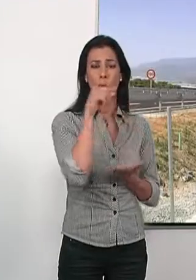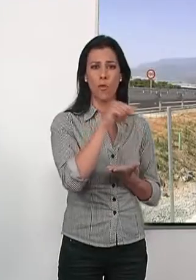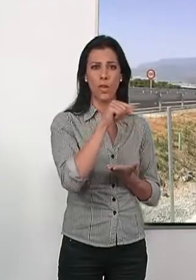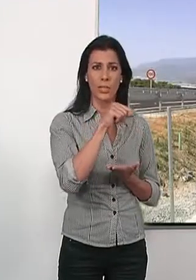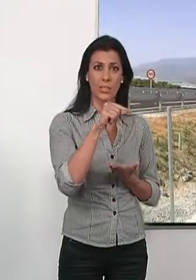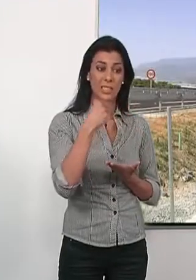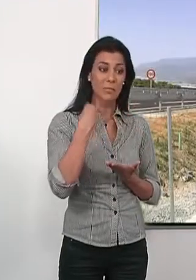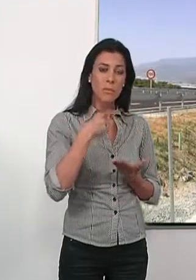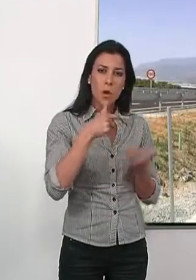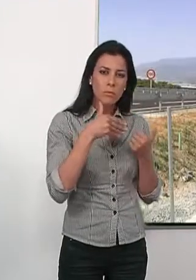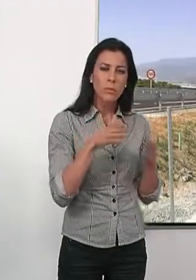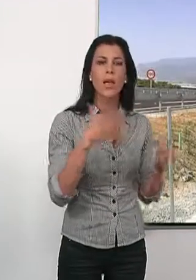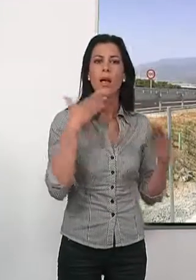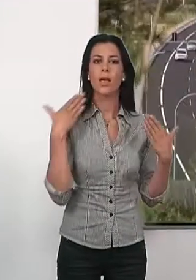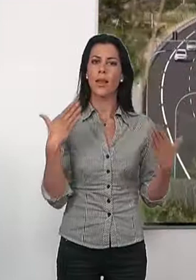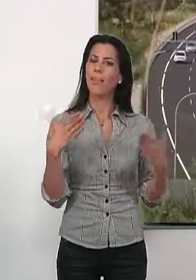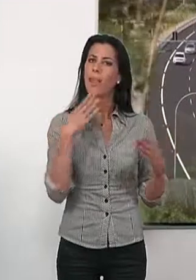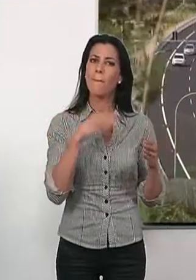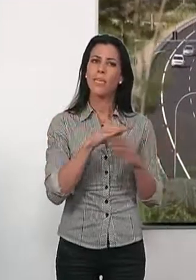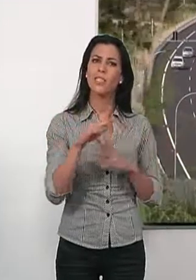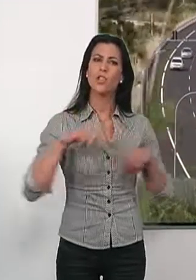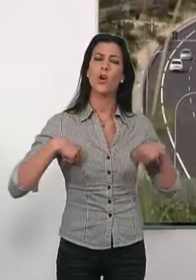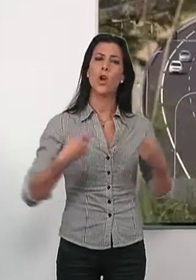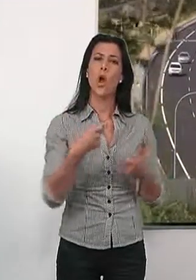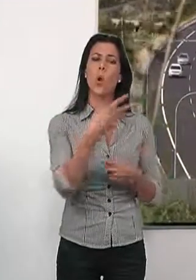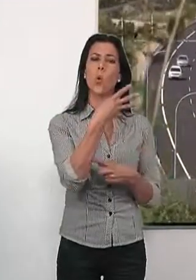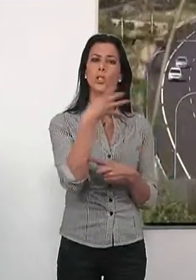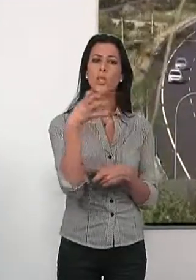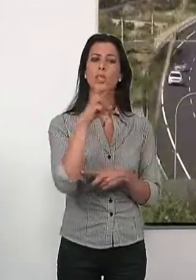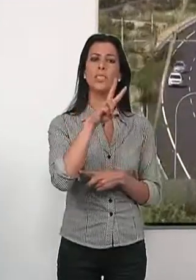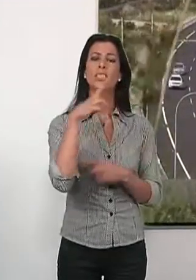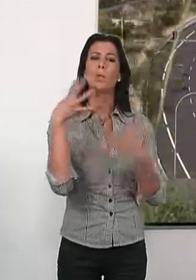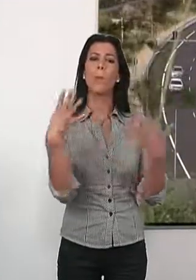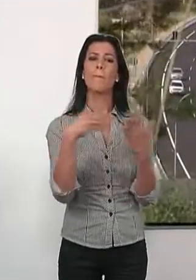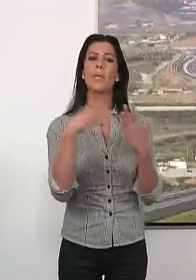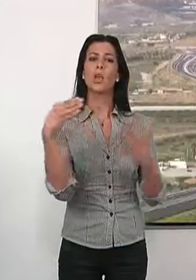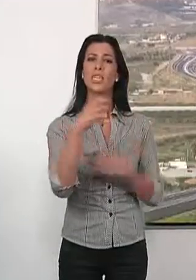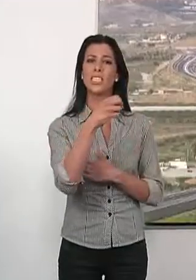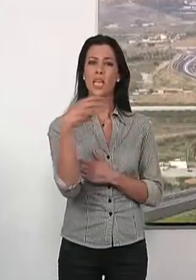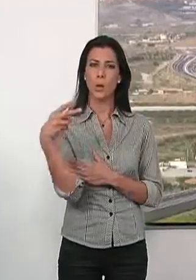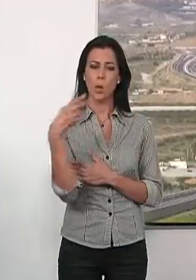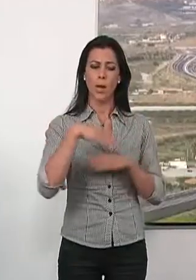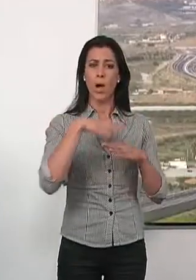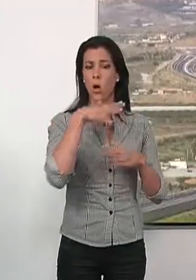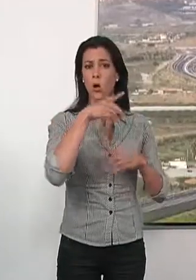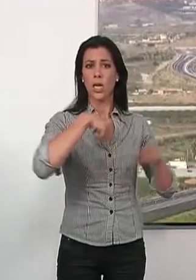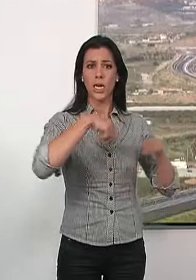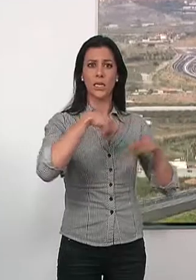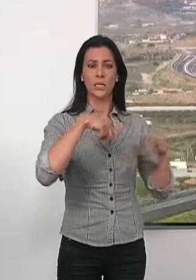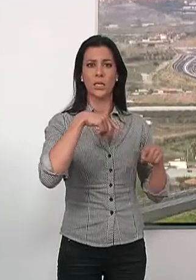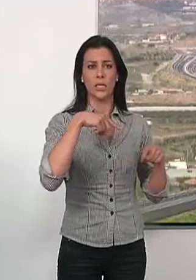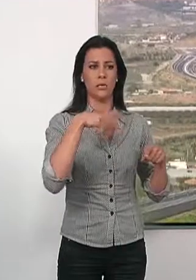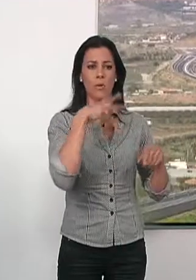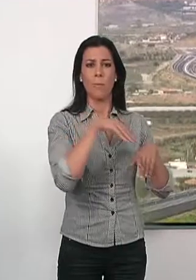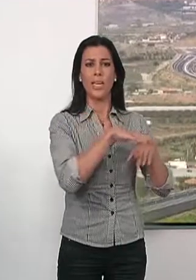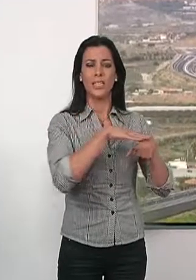de salobreña y esta apertura será posible gracias a la inversión de 429 millones de euros en carreteras